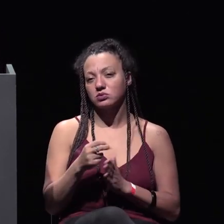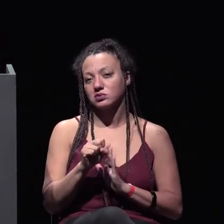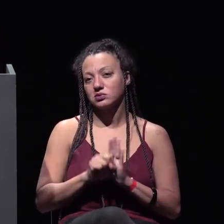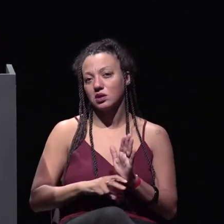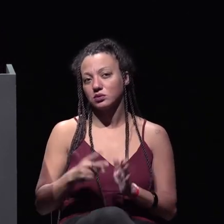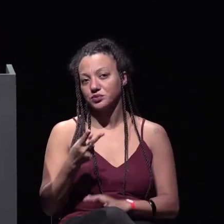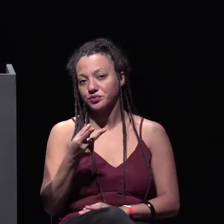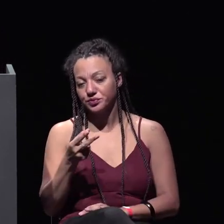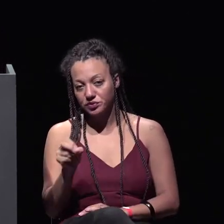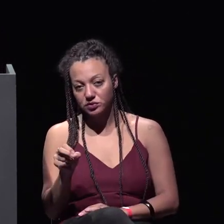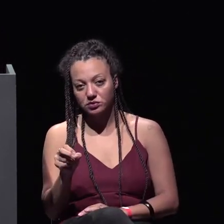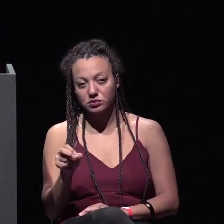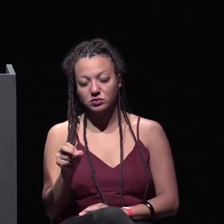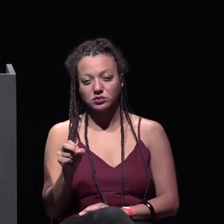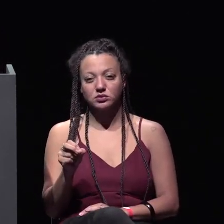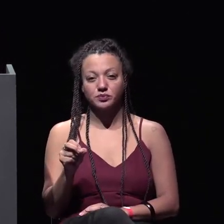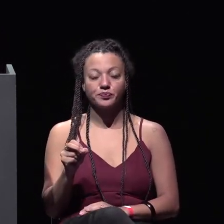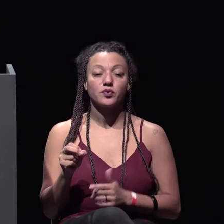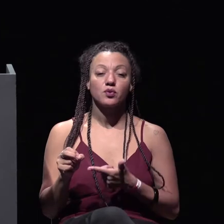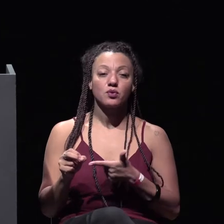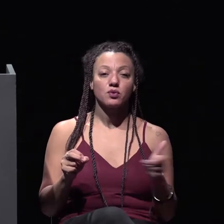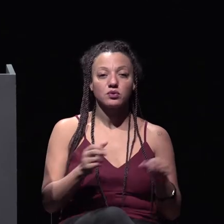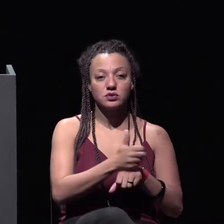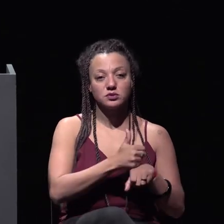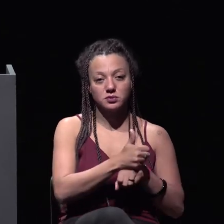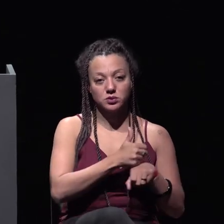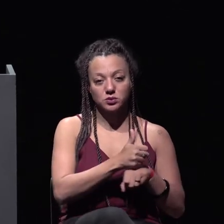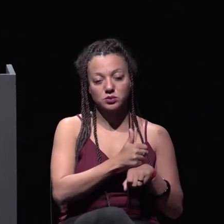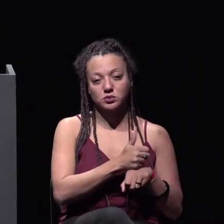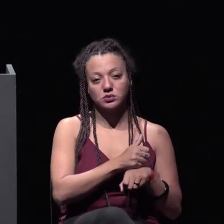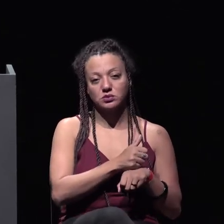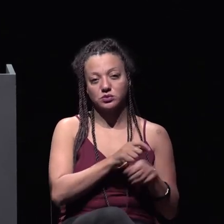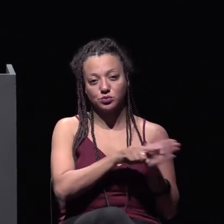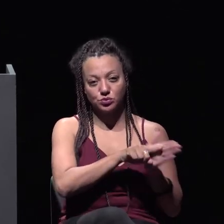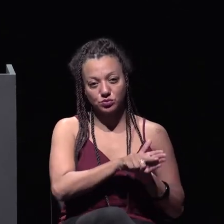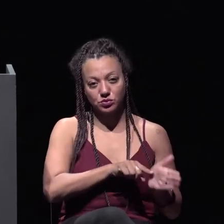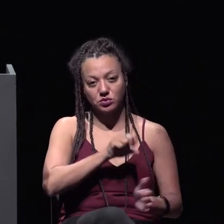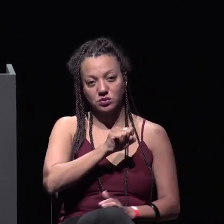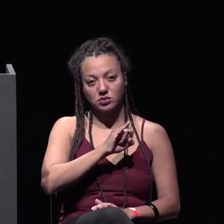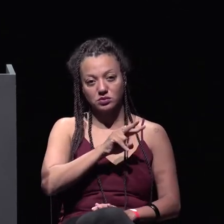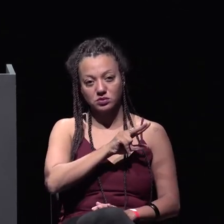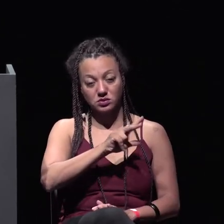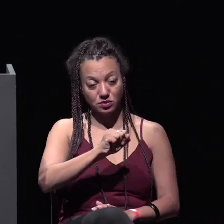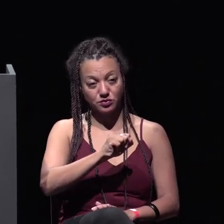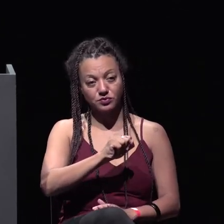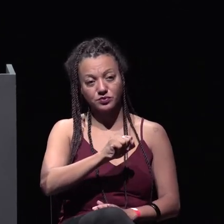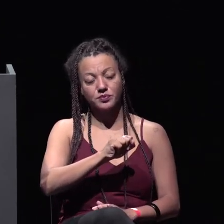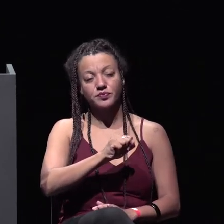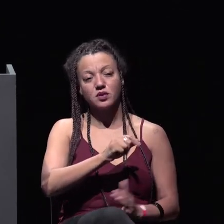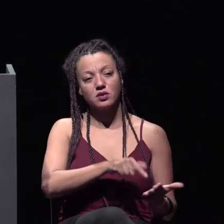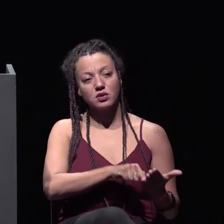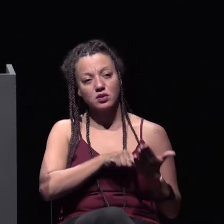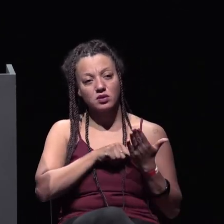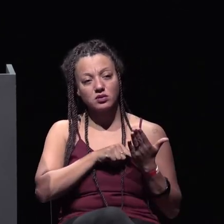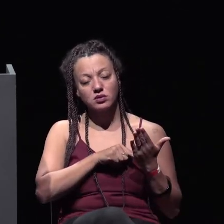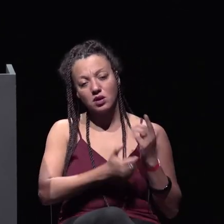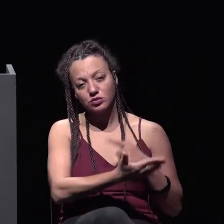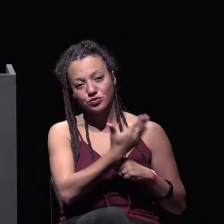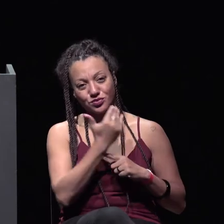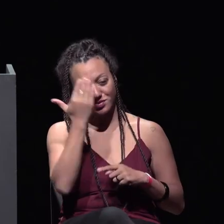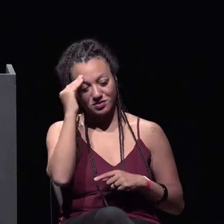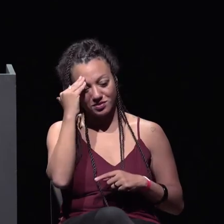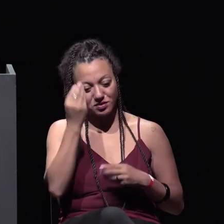longo do século 20 a gente tem outros estudiosos o caso silva de vasconcelos por exemplo que vão ajudar a definir a aparência dessa dessas esculturas